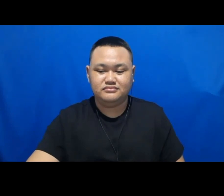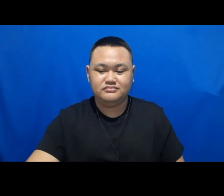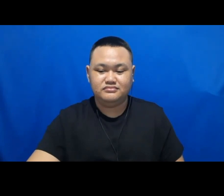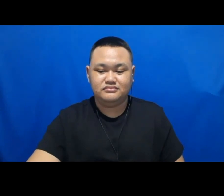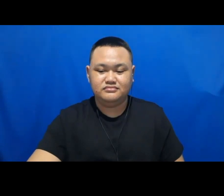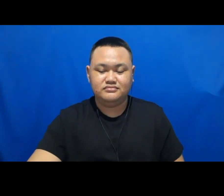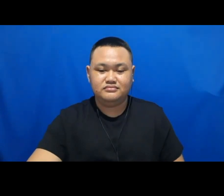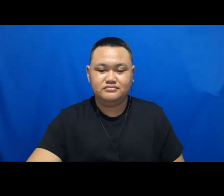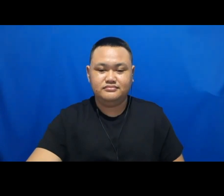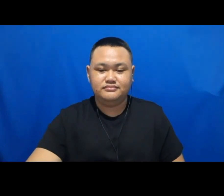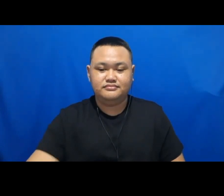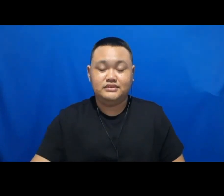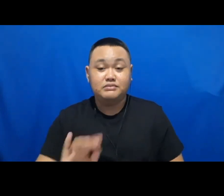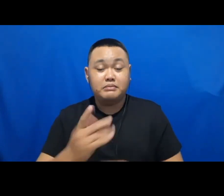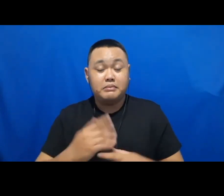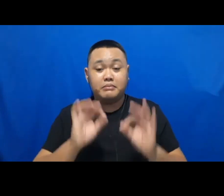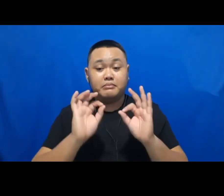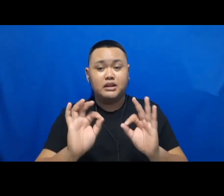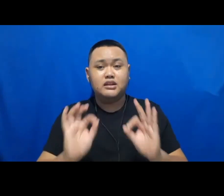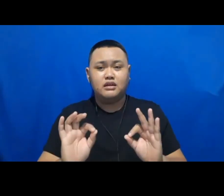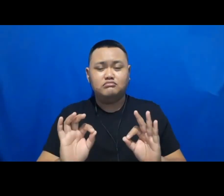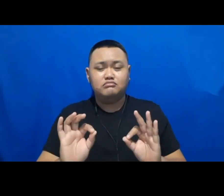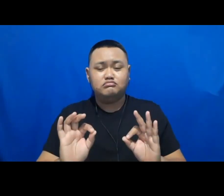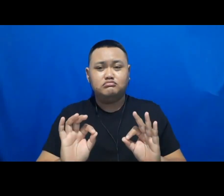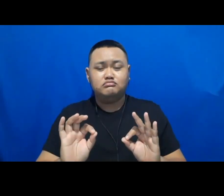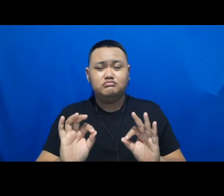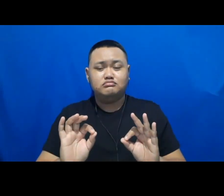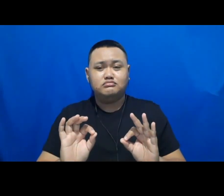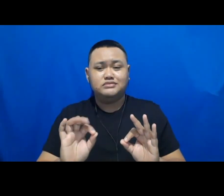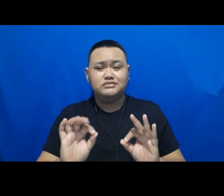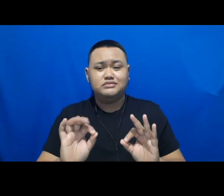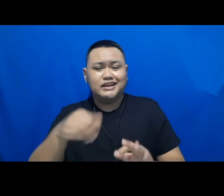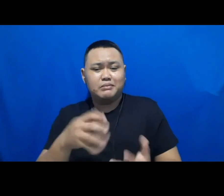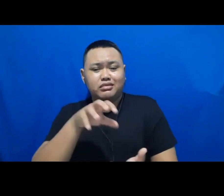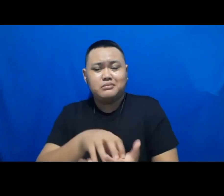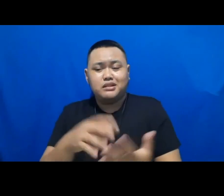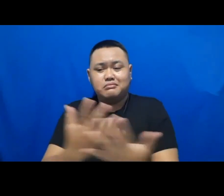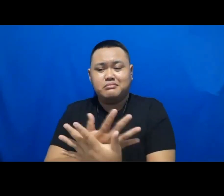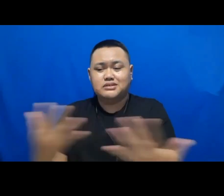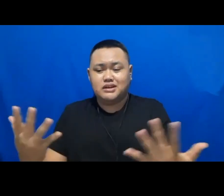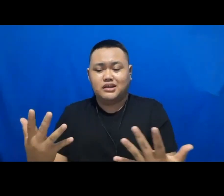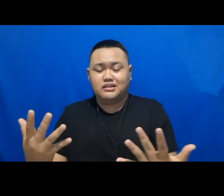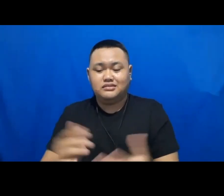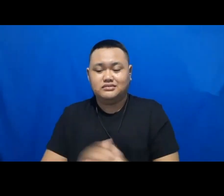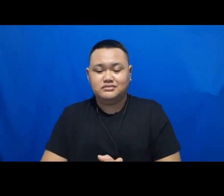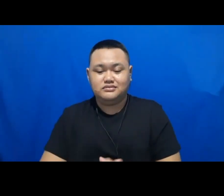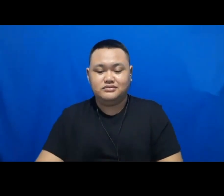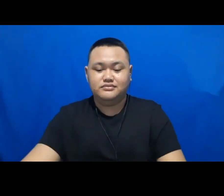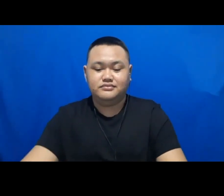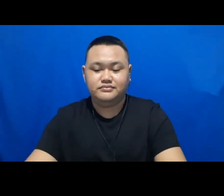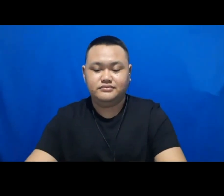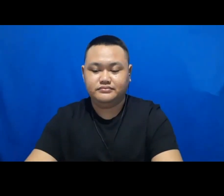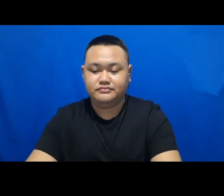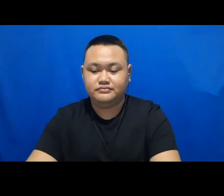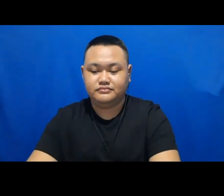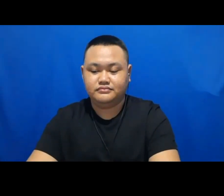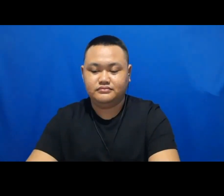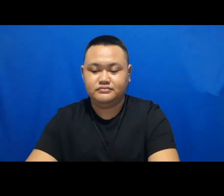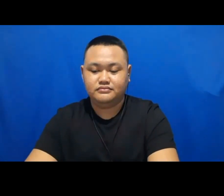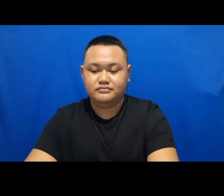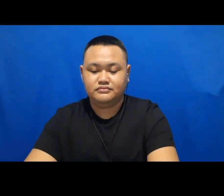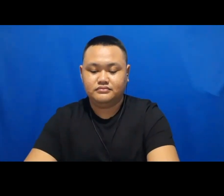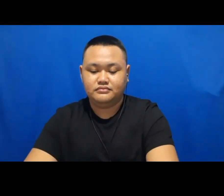guru di playgroup TK saya itu kami melakukan langkah afirmatif